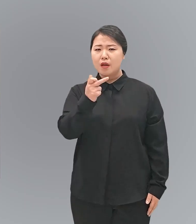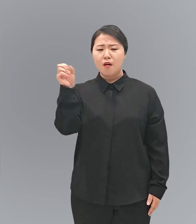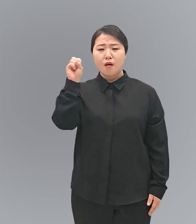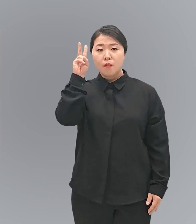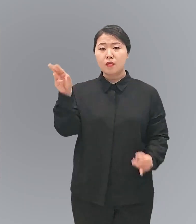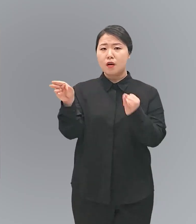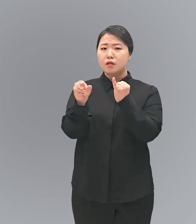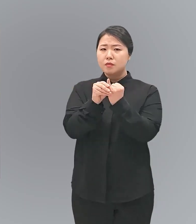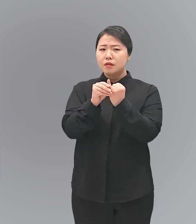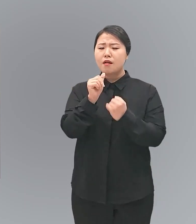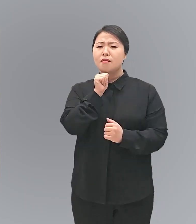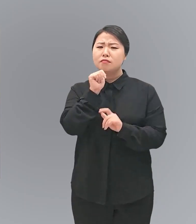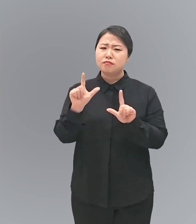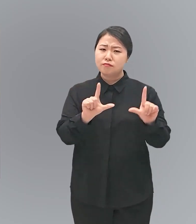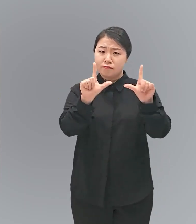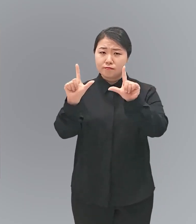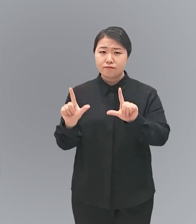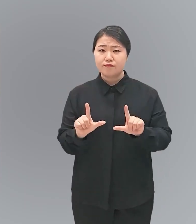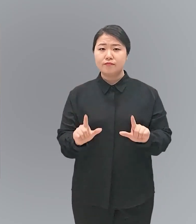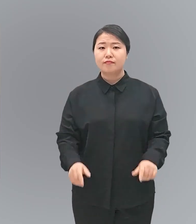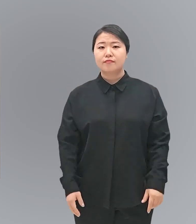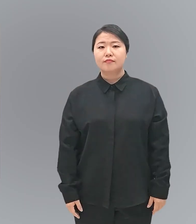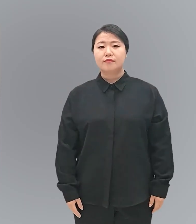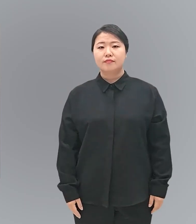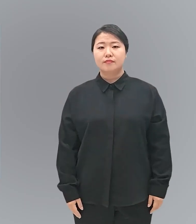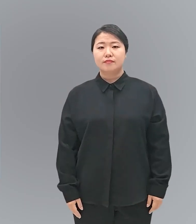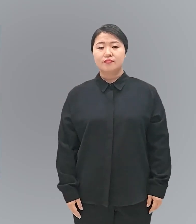17살의 갑작스러운 임신과 가난.